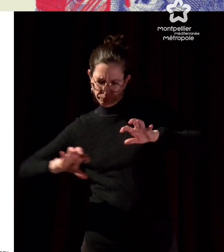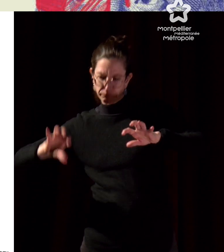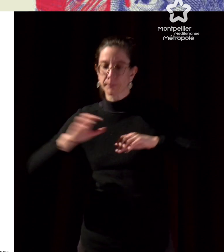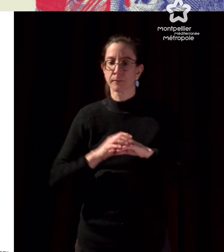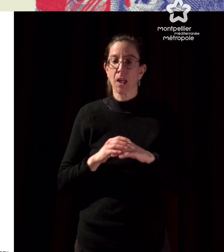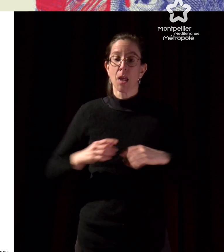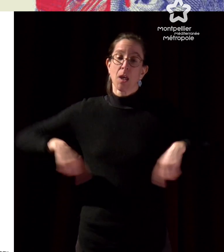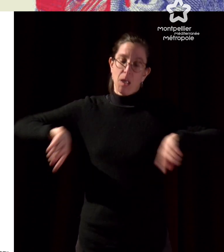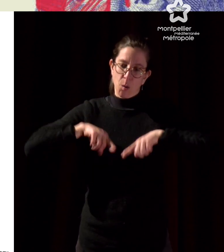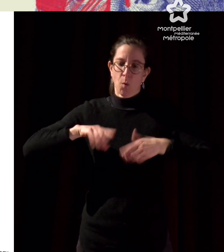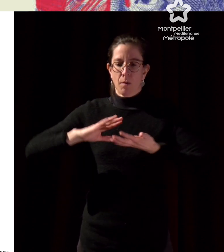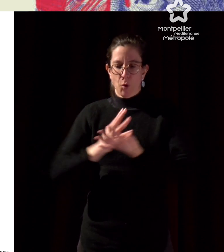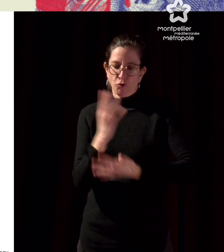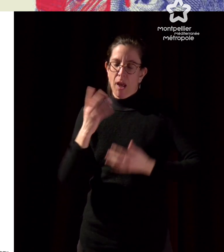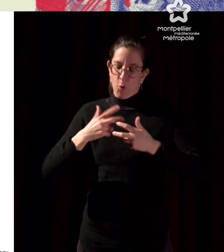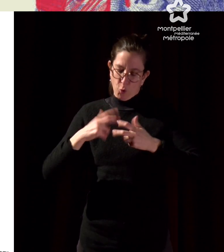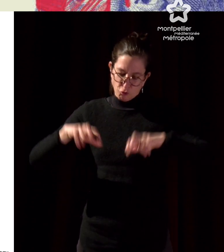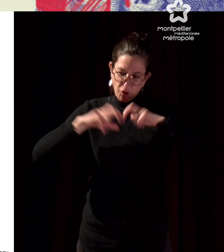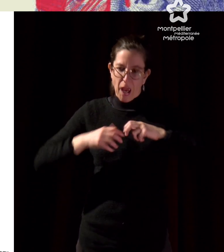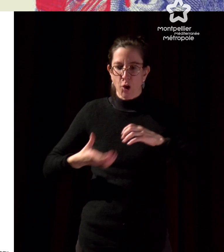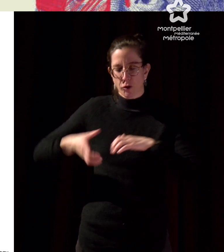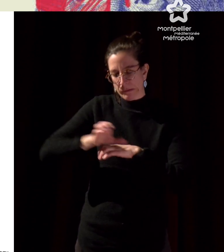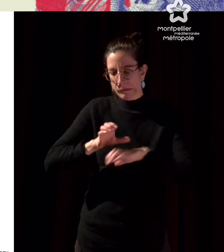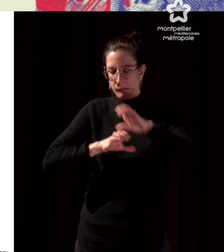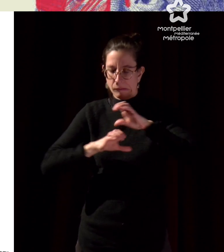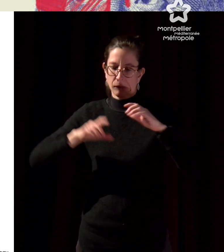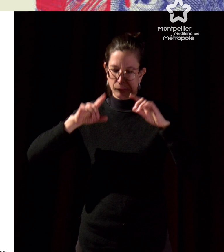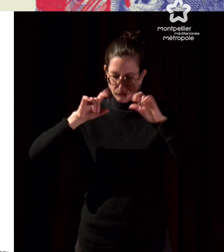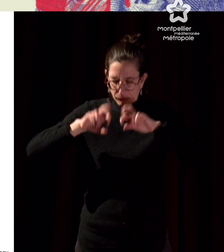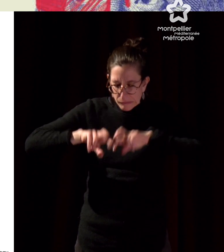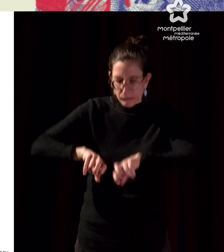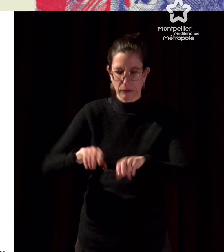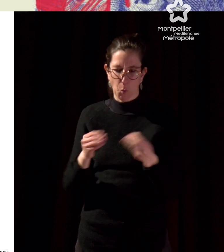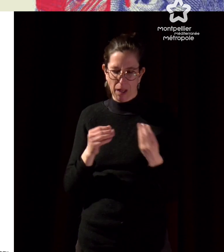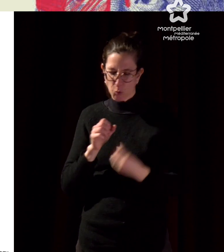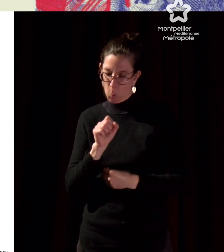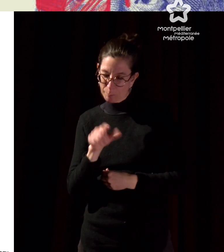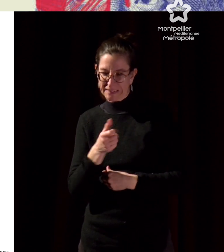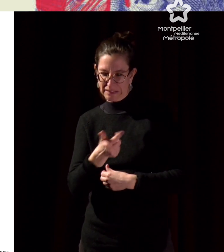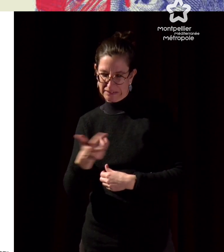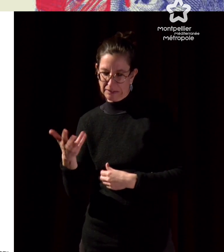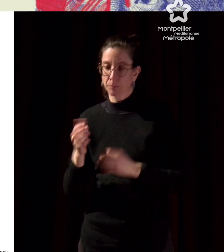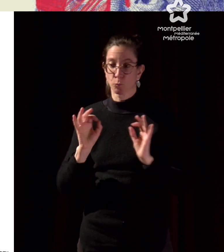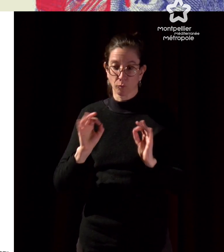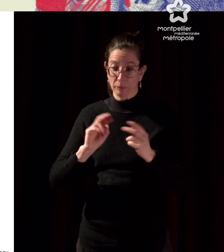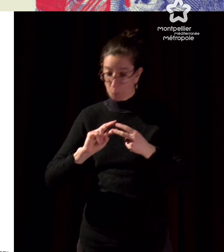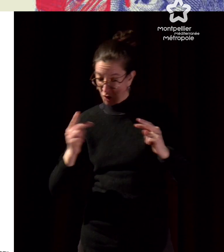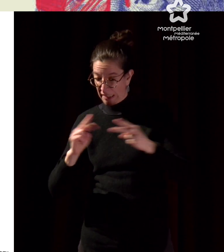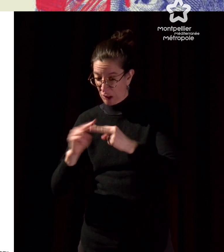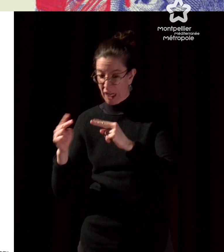projets de recherche, parce qu'on a des ethnologues qui travaillaient sur ces populations. On a monté des projets de recherche en génétique pour